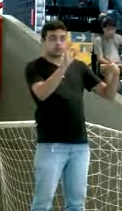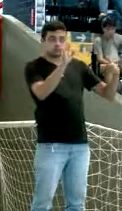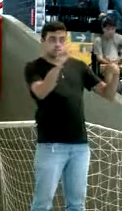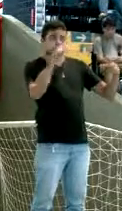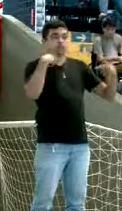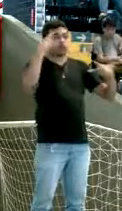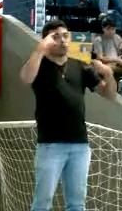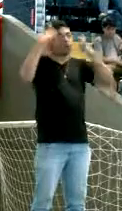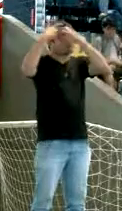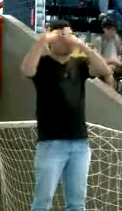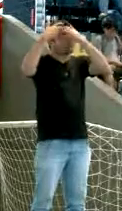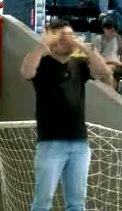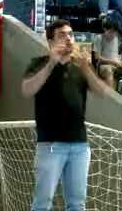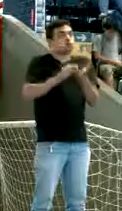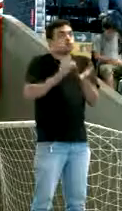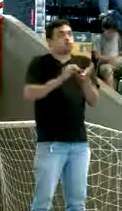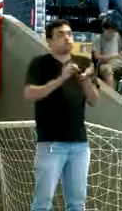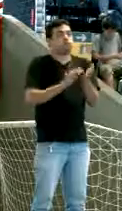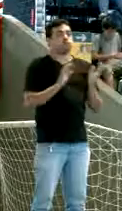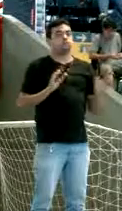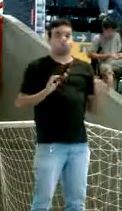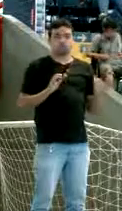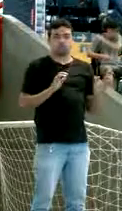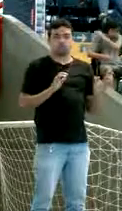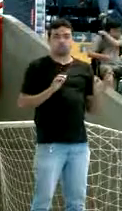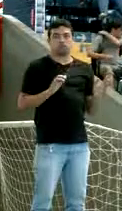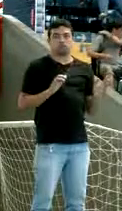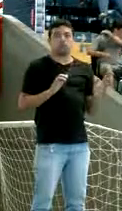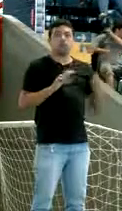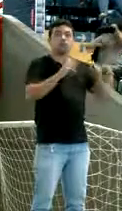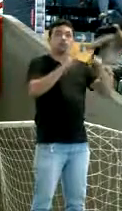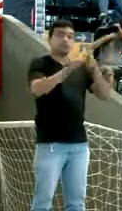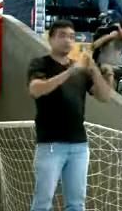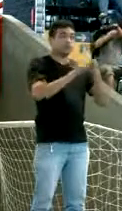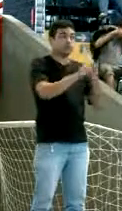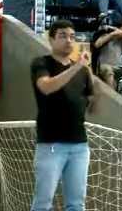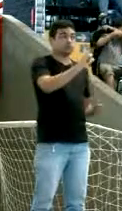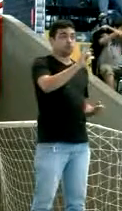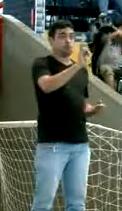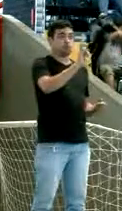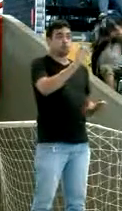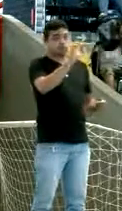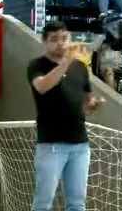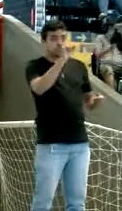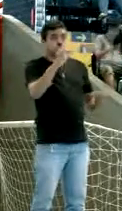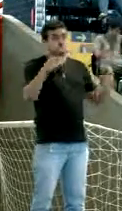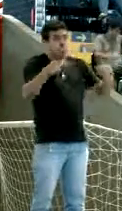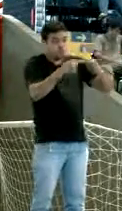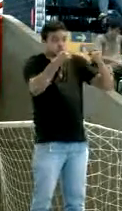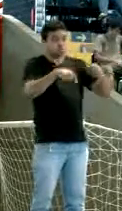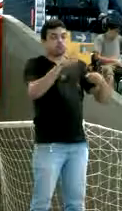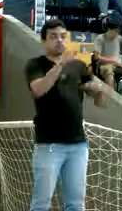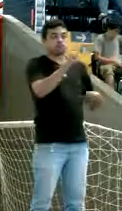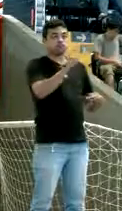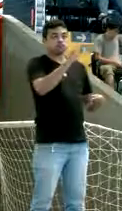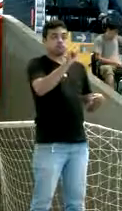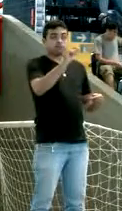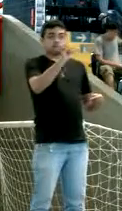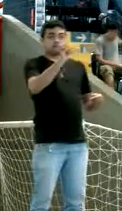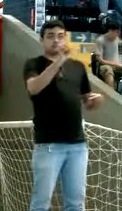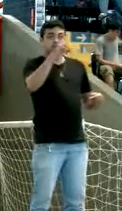lógica? A falta de lógica. O ilogismo era a lógica do dadaísmo. Por